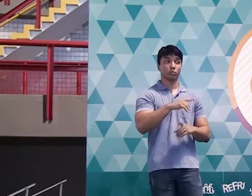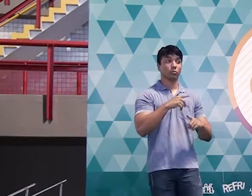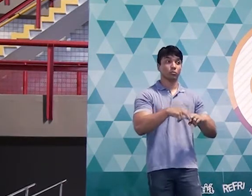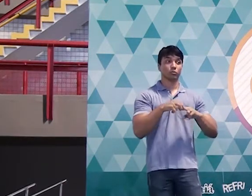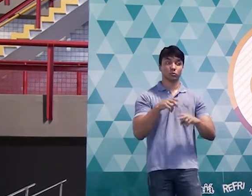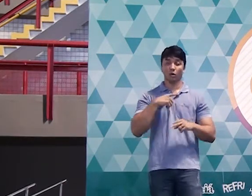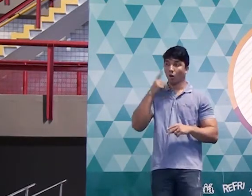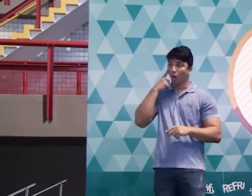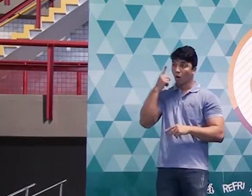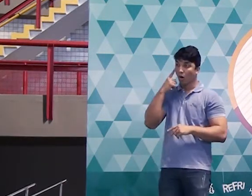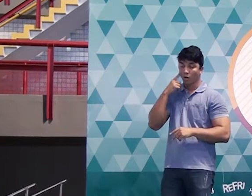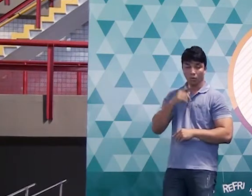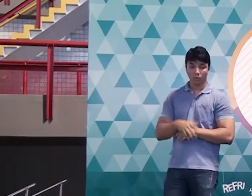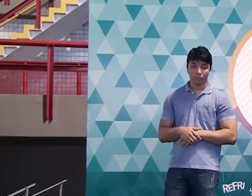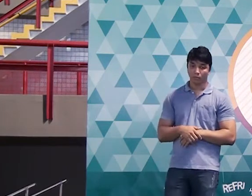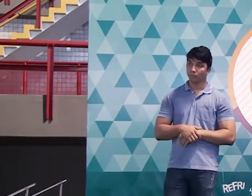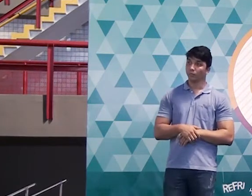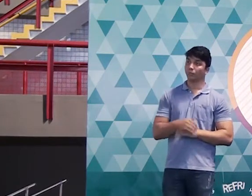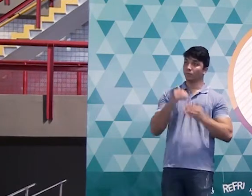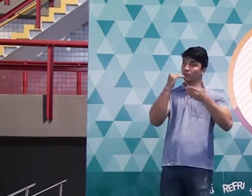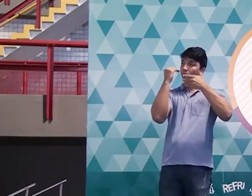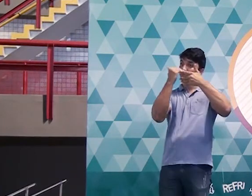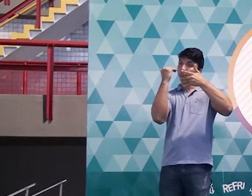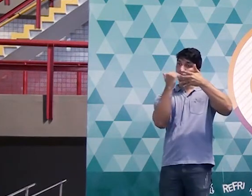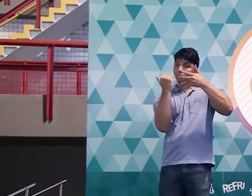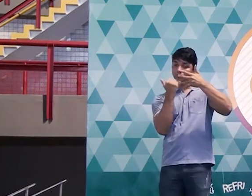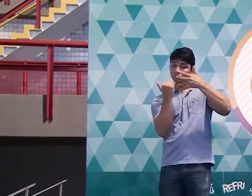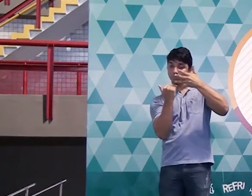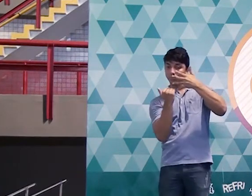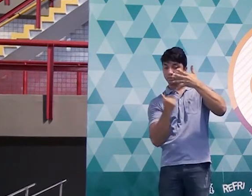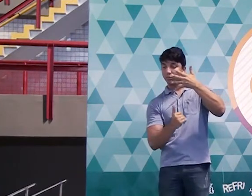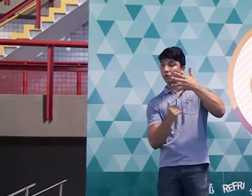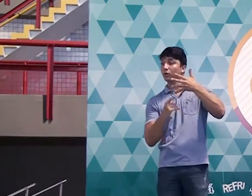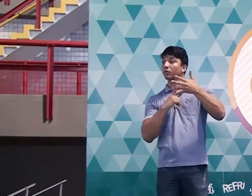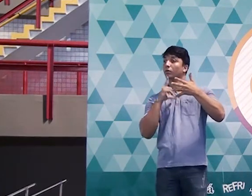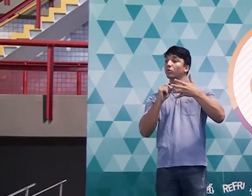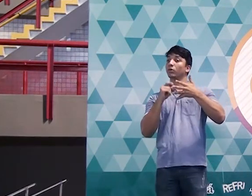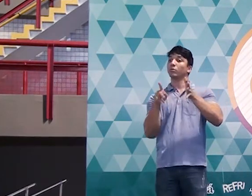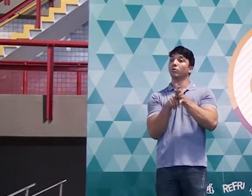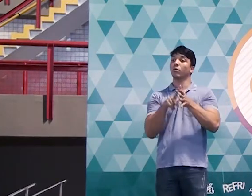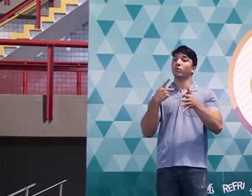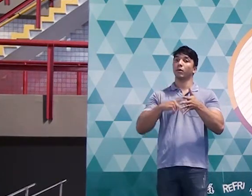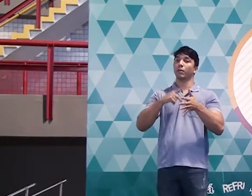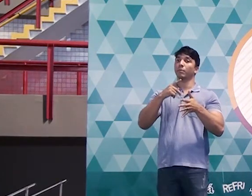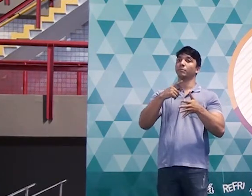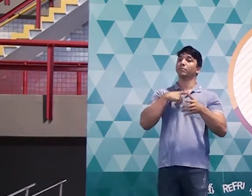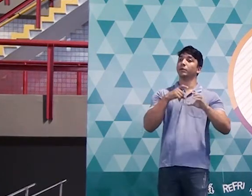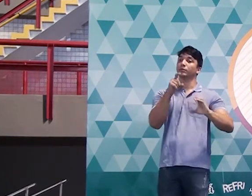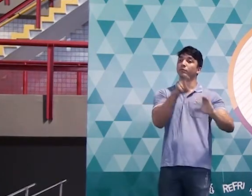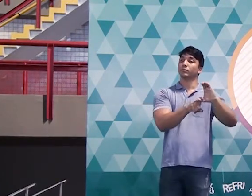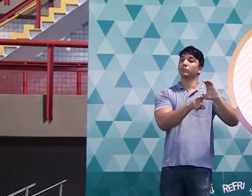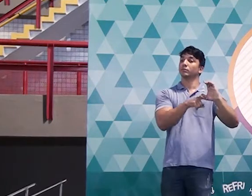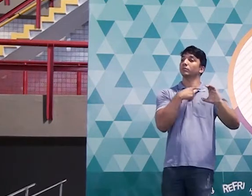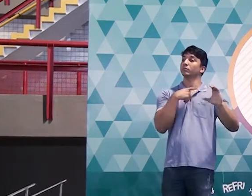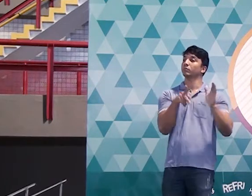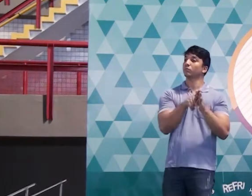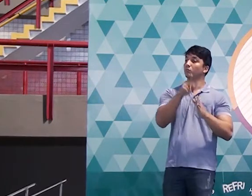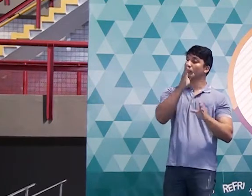que a sociedade tinha uma hierarquia e nós tínhamos uma dependência pessoal. Uma dependência de quem? Do dono da